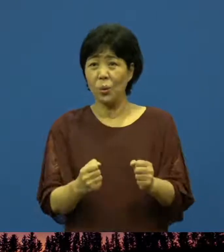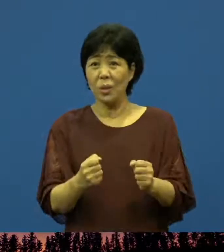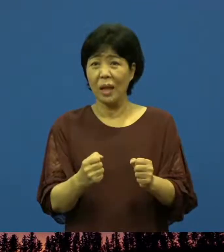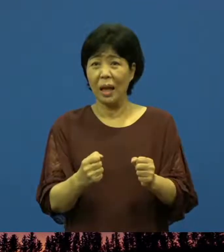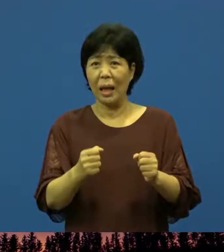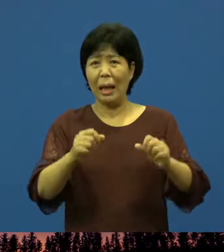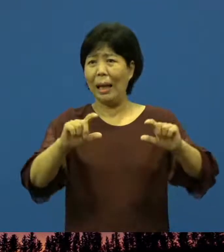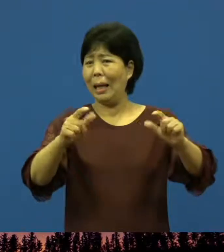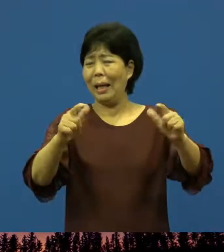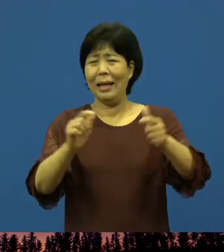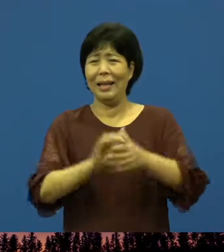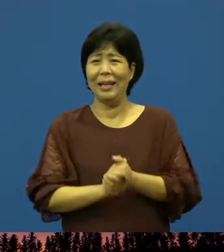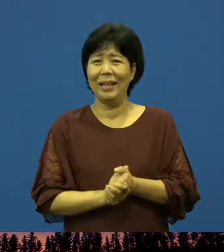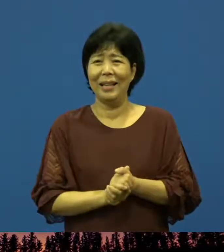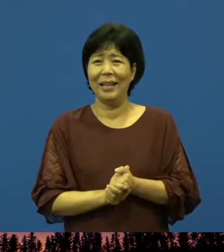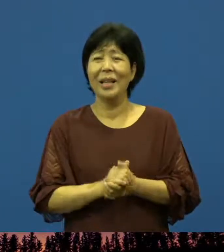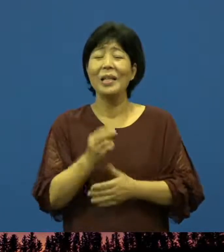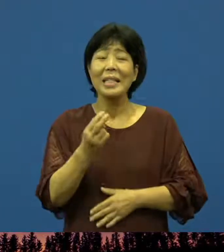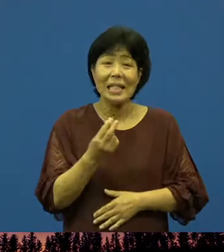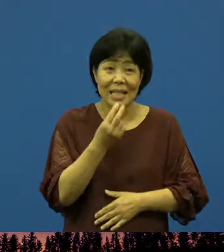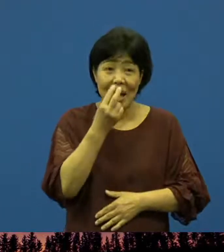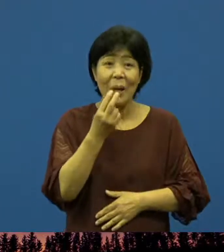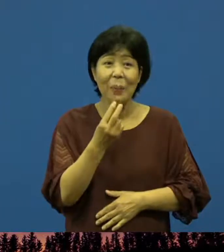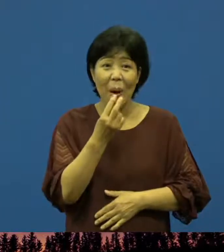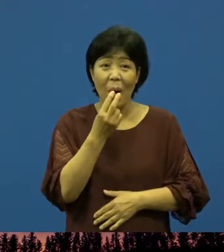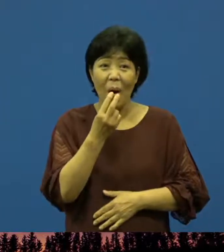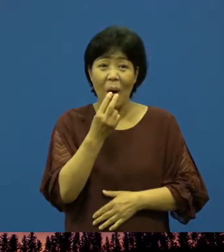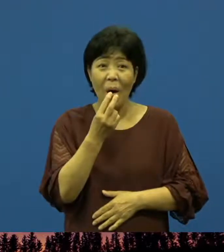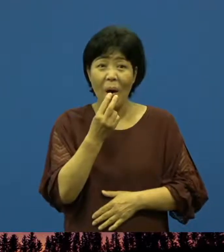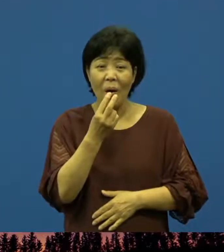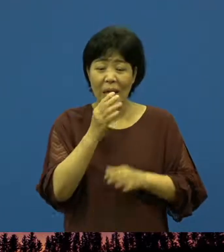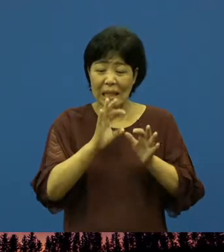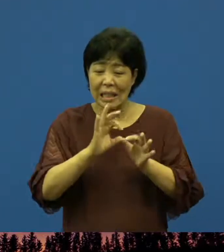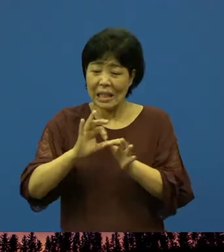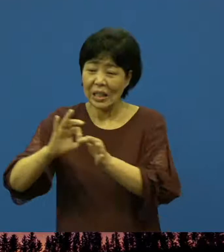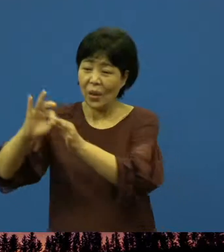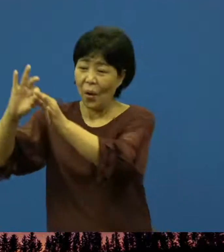툭 둥그러 있는 게 아니라 생명은 언제나 무엇과 연결되어 있어요.